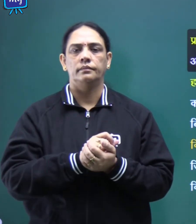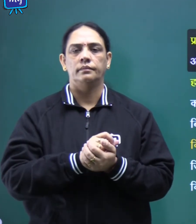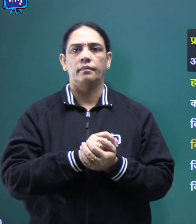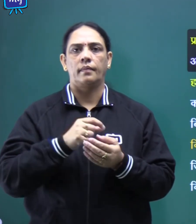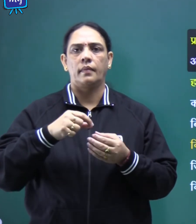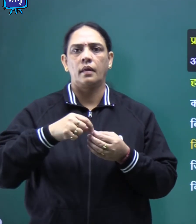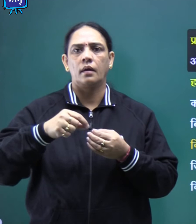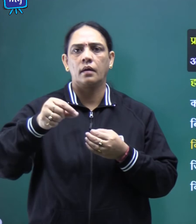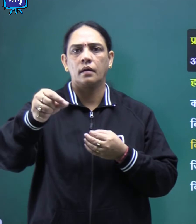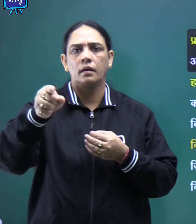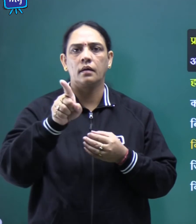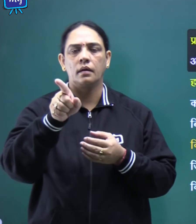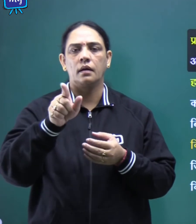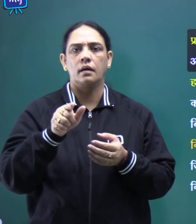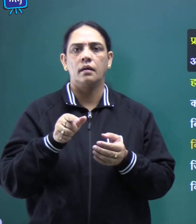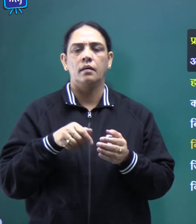किरण में